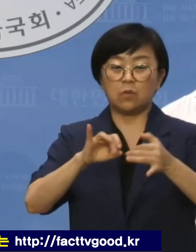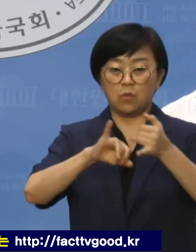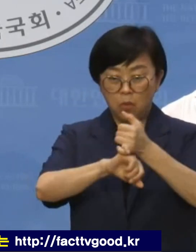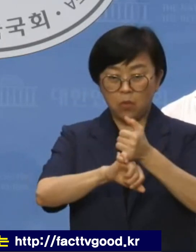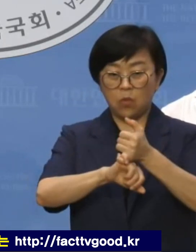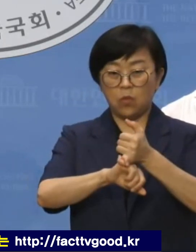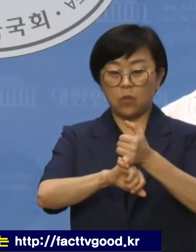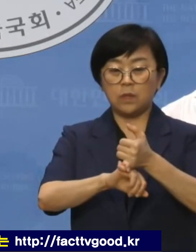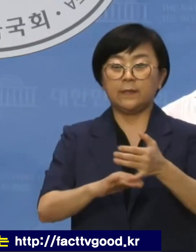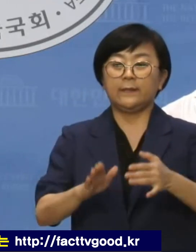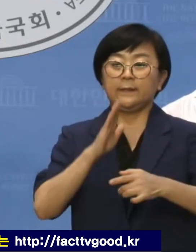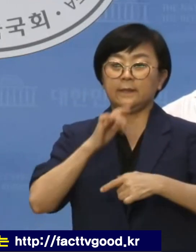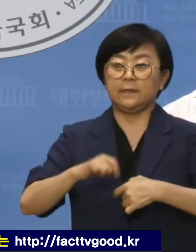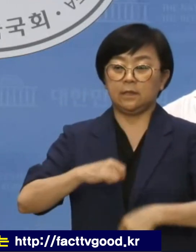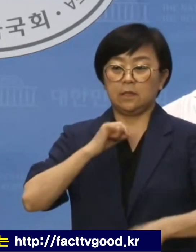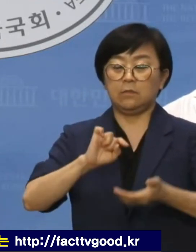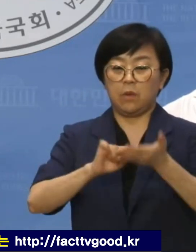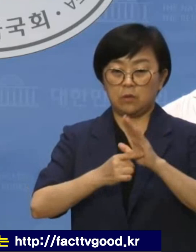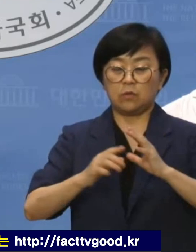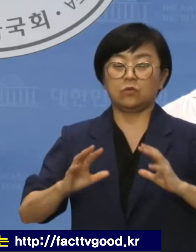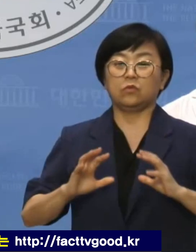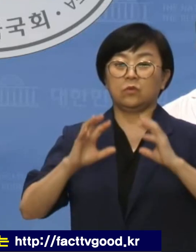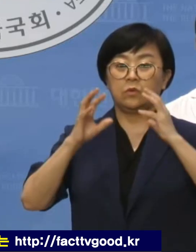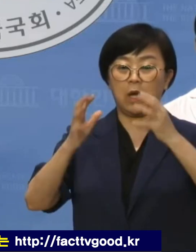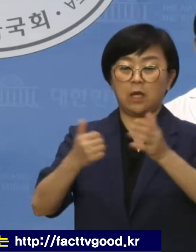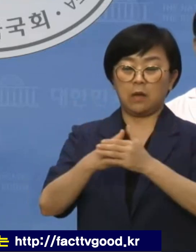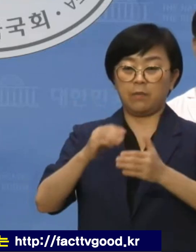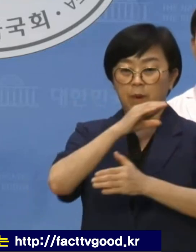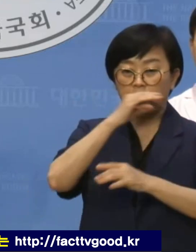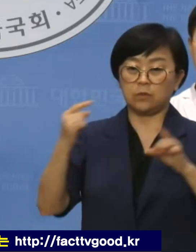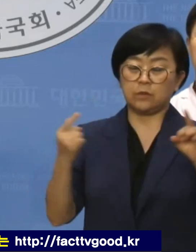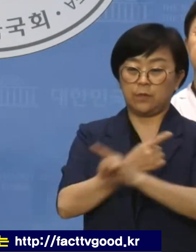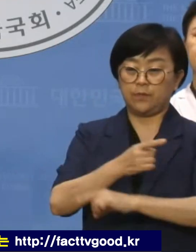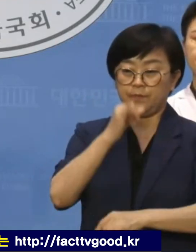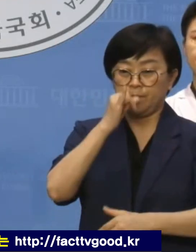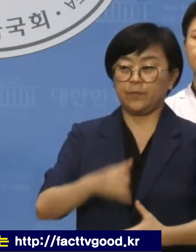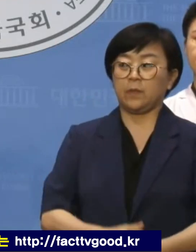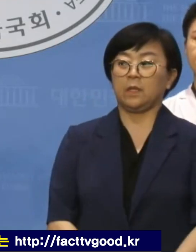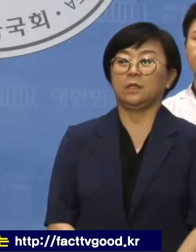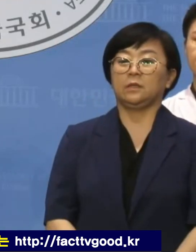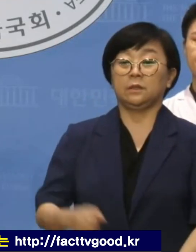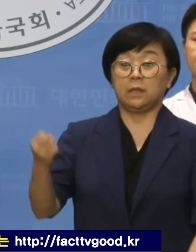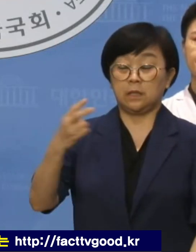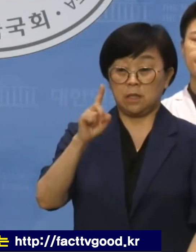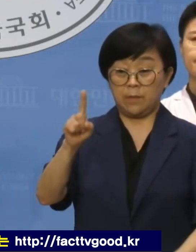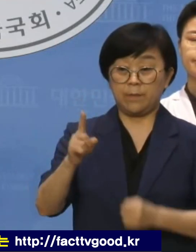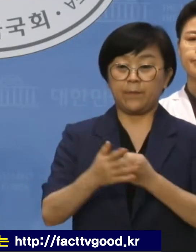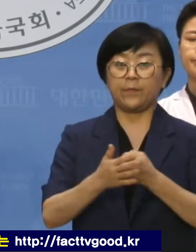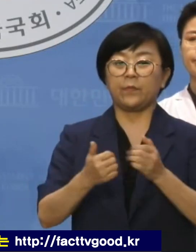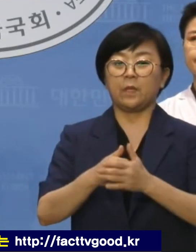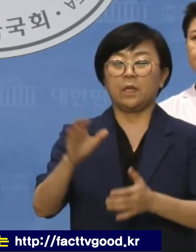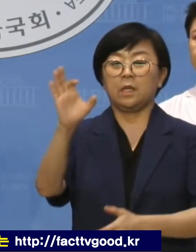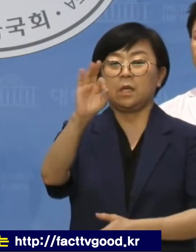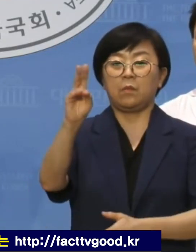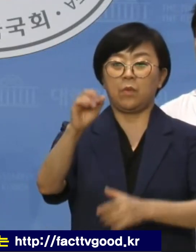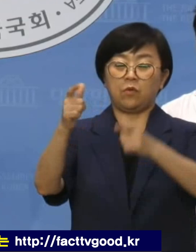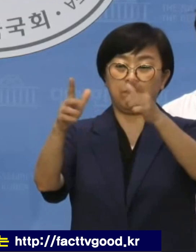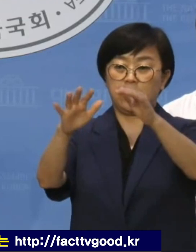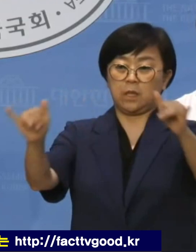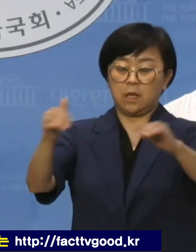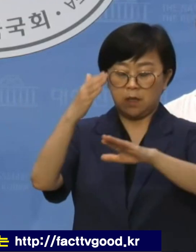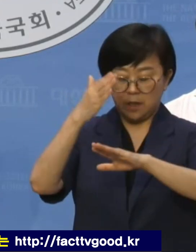반드시 진실을 바로잡고 국가의 기강을 바로잡아야 한다고 생각합니다. 다시 한번 양평